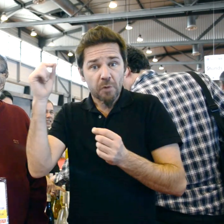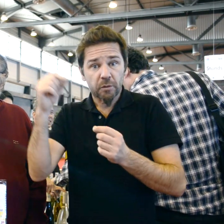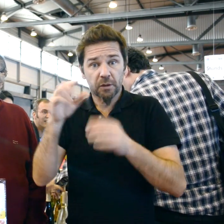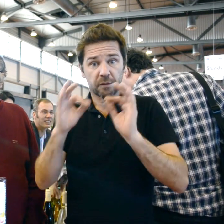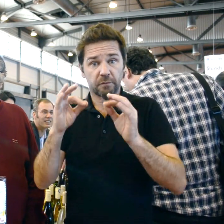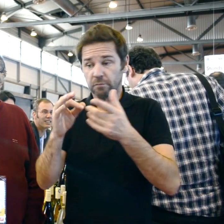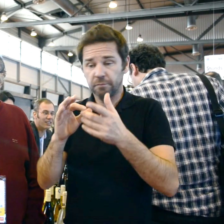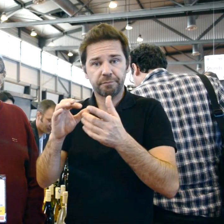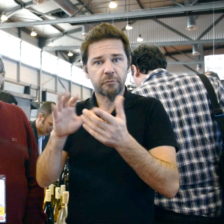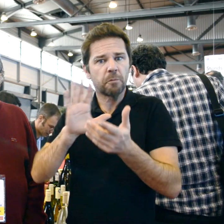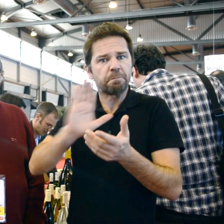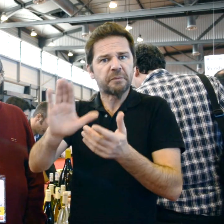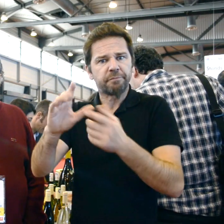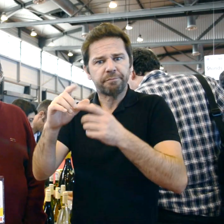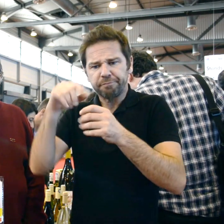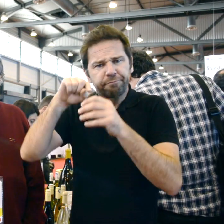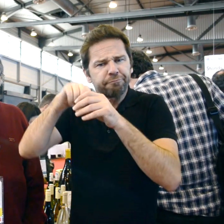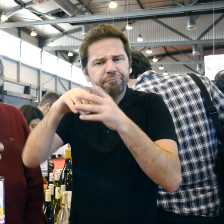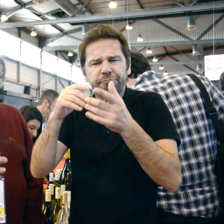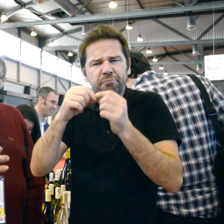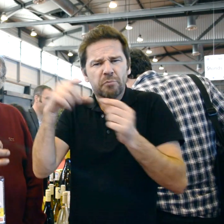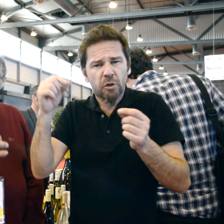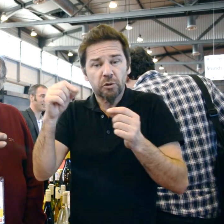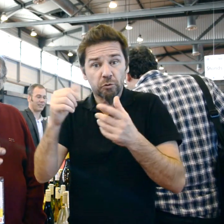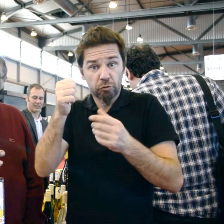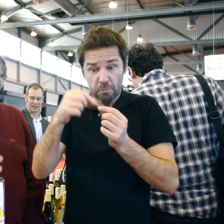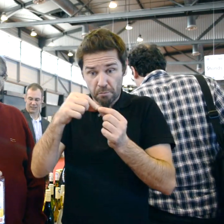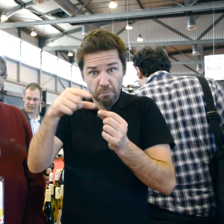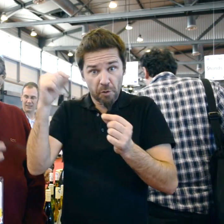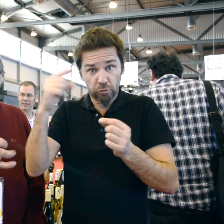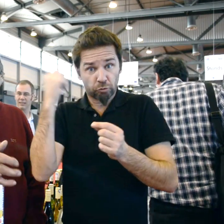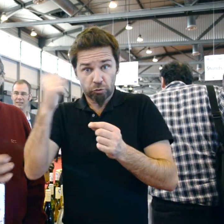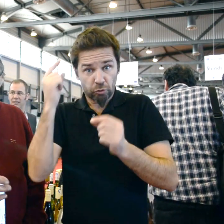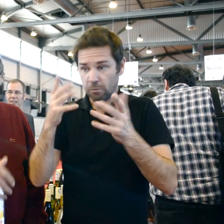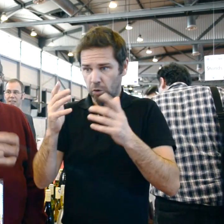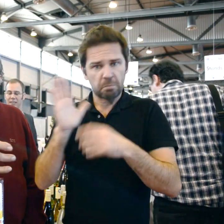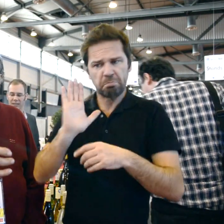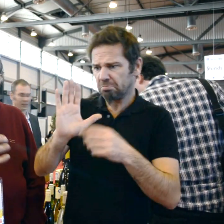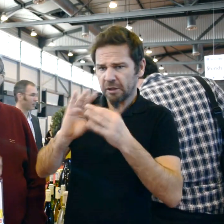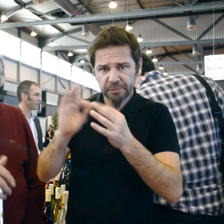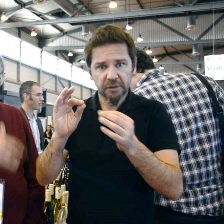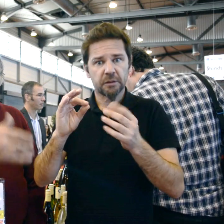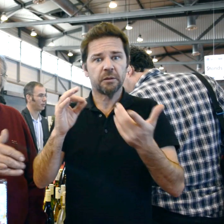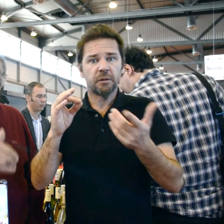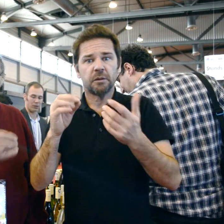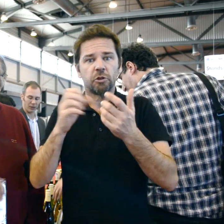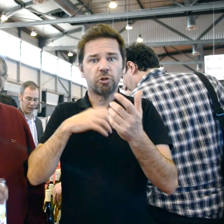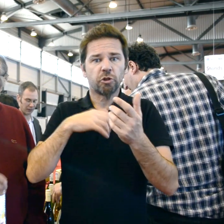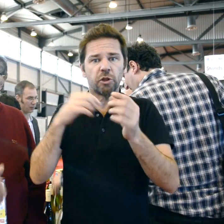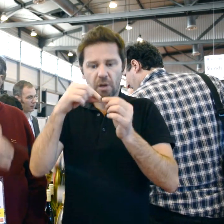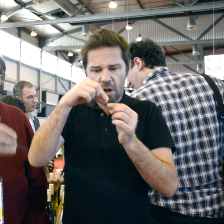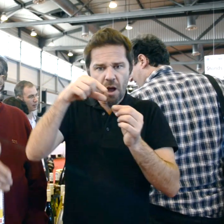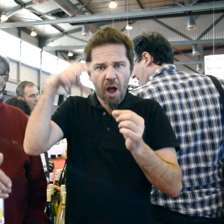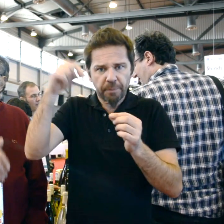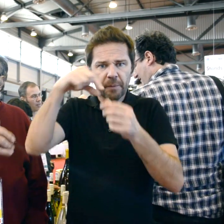niveau botanique, une plante est toujours décrite par, bon, il y a une description des étamines,